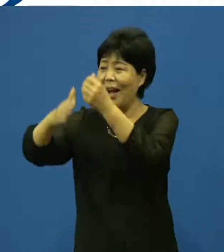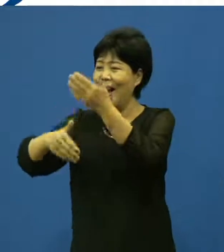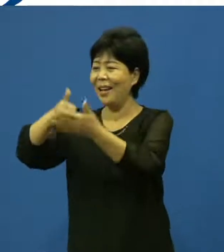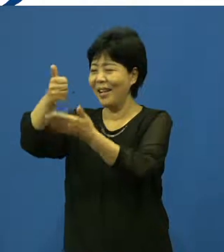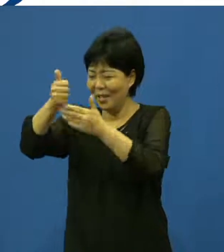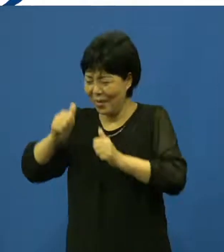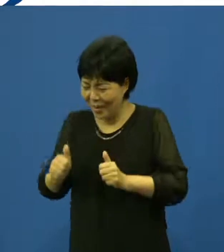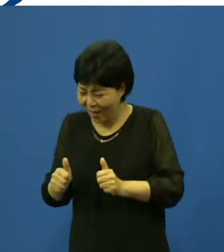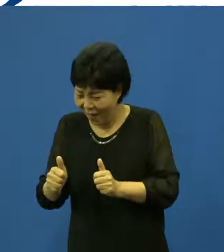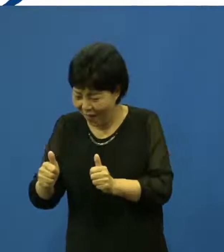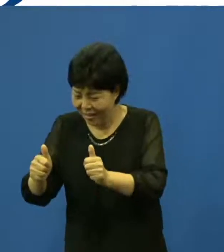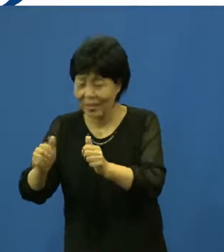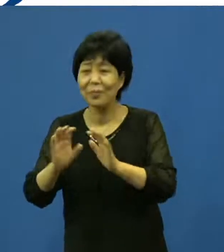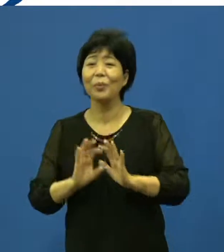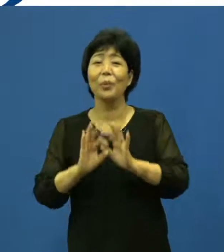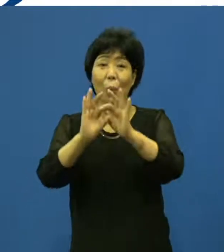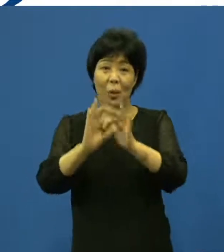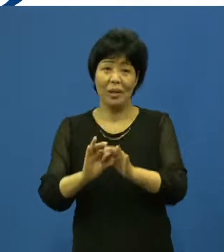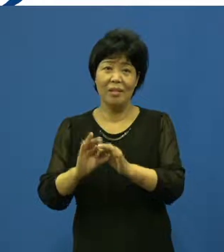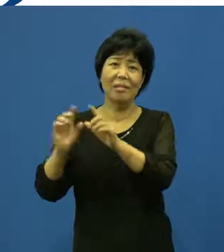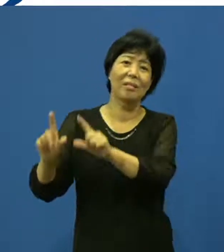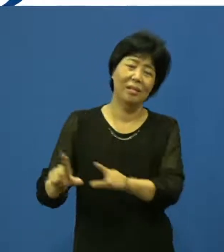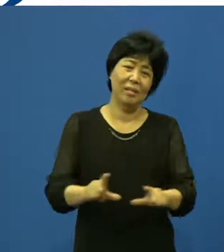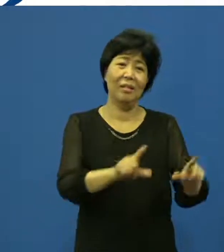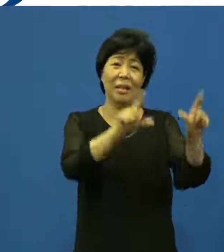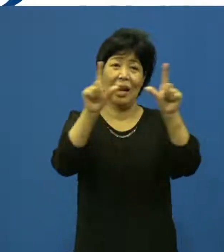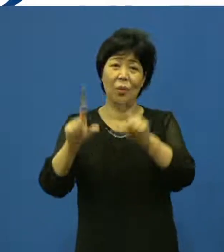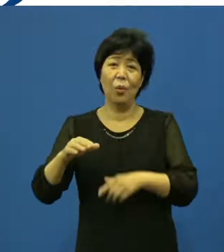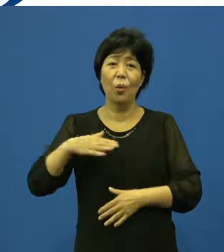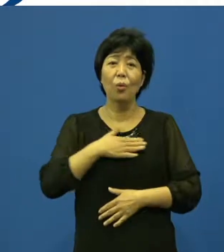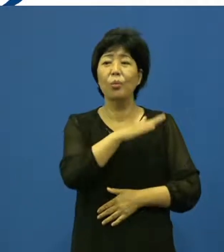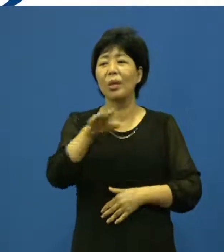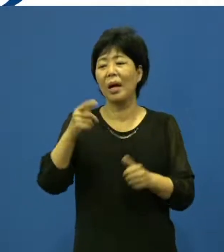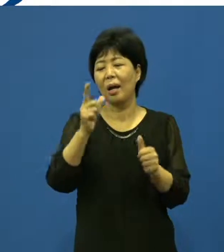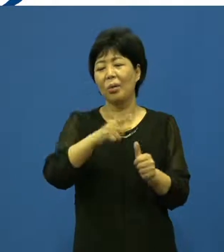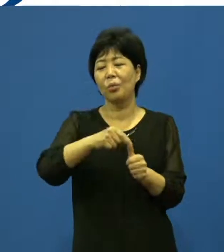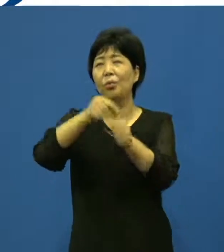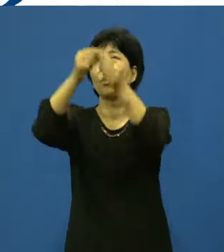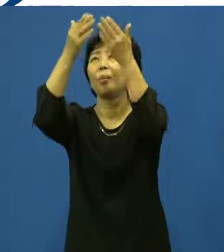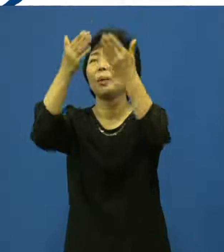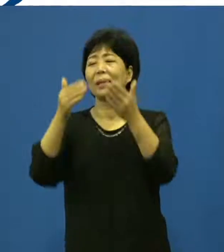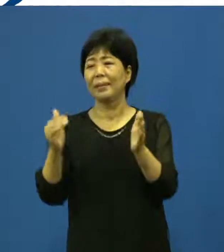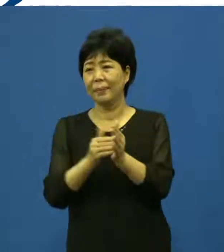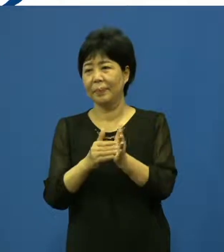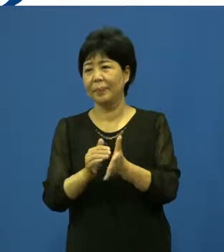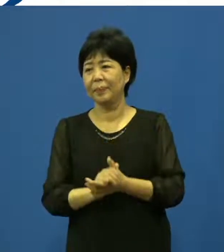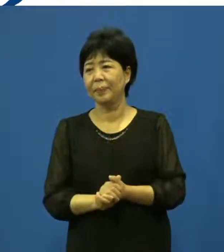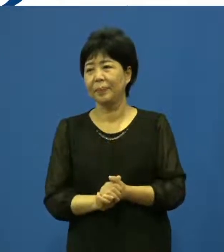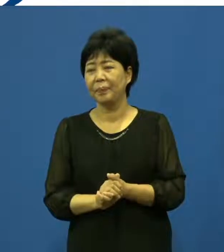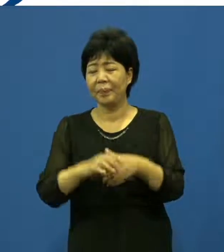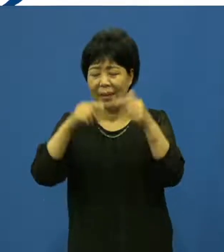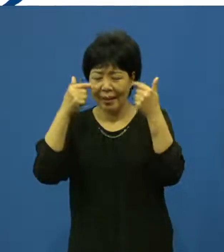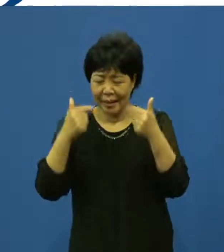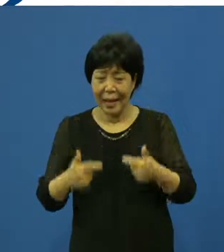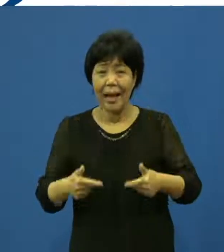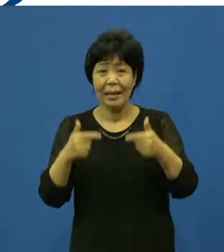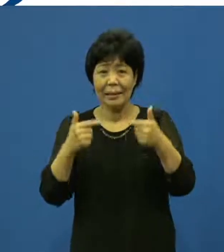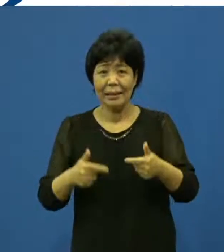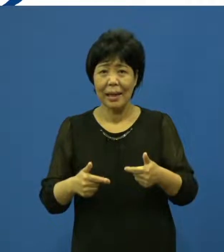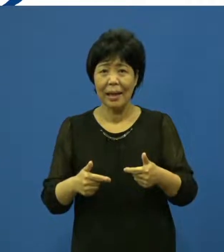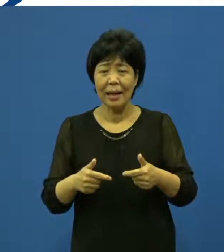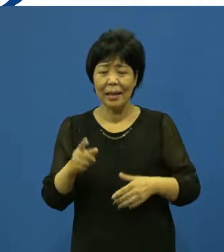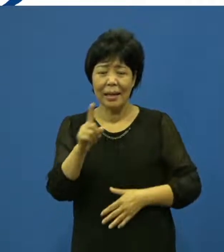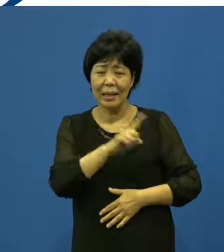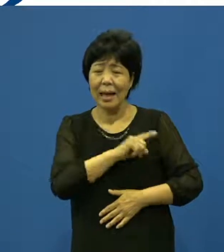열심으로 사는 것이고 구원받은 것입니다. 그래서 항상 뭐예요, 여러분? 은혜가 먼저라는